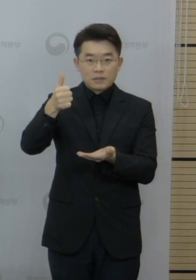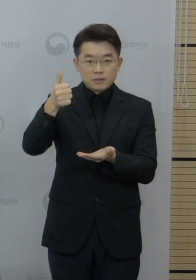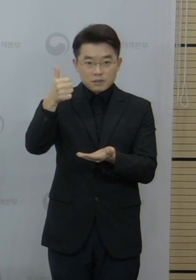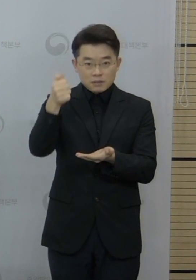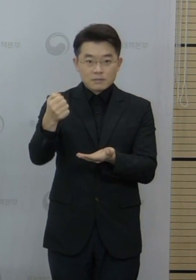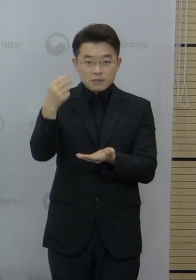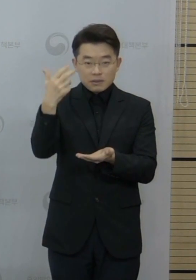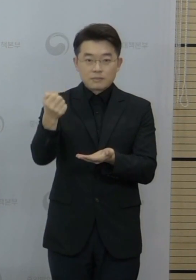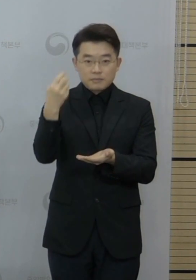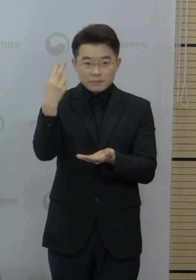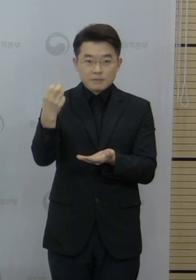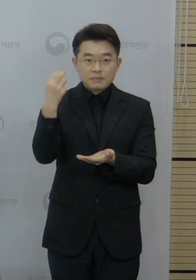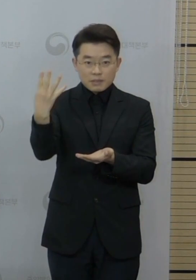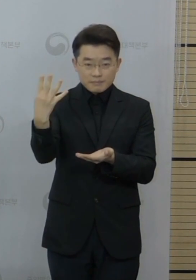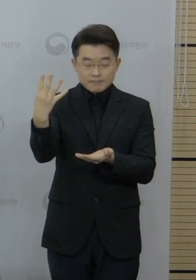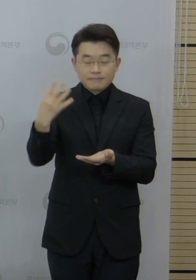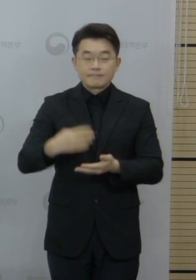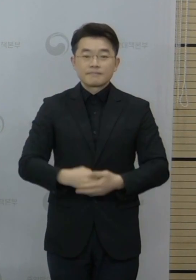25,543명입니다.